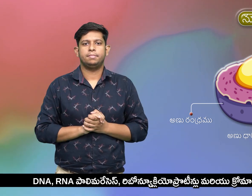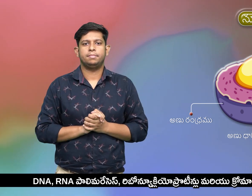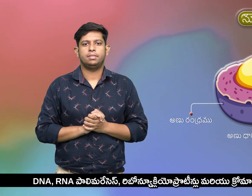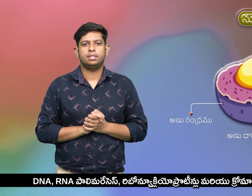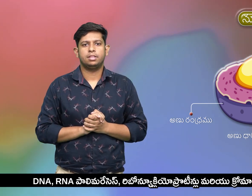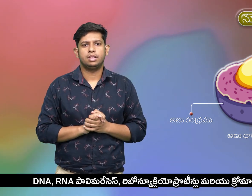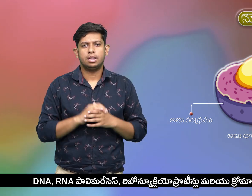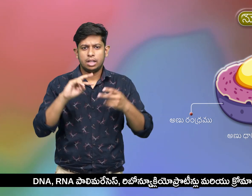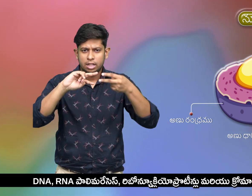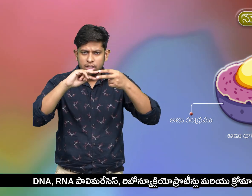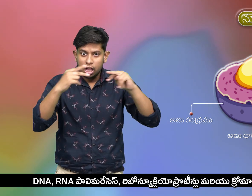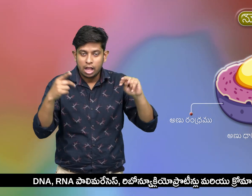ఉంటాయి.